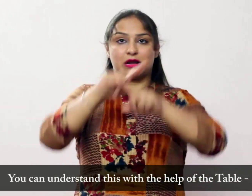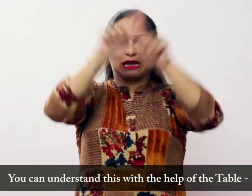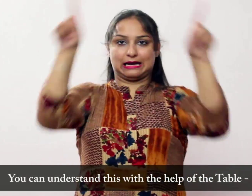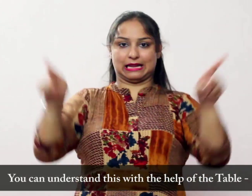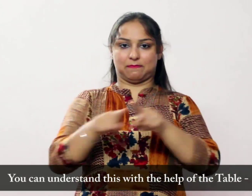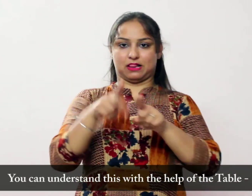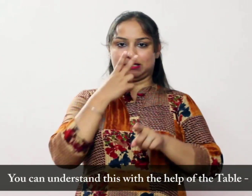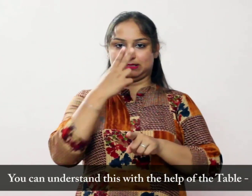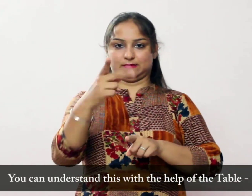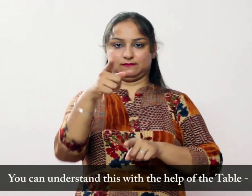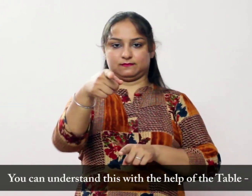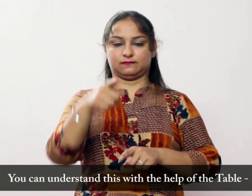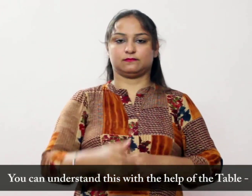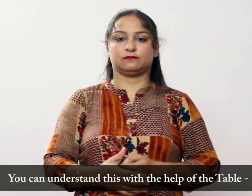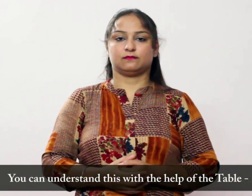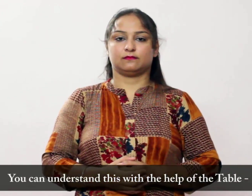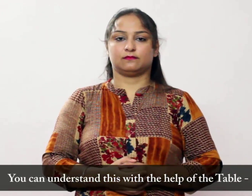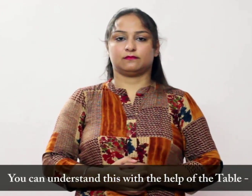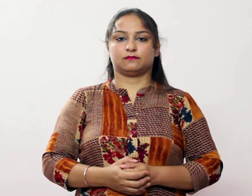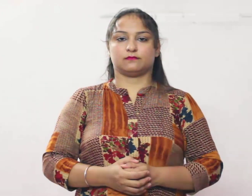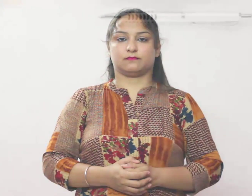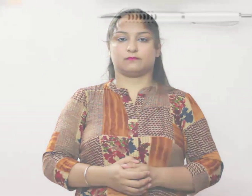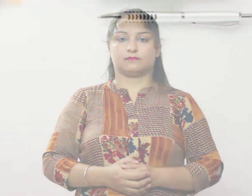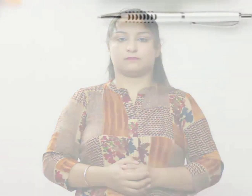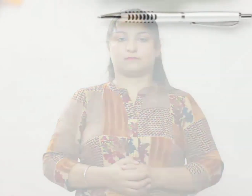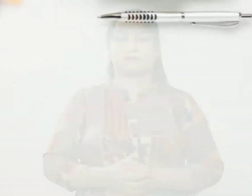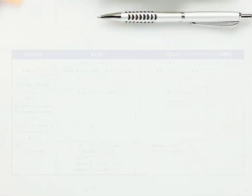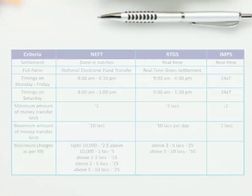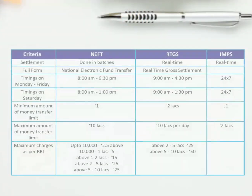आप तालिका की सहायता से इसे समझ सकते हैं।